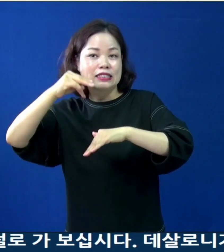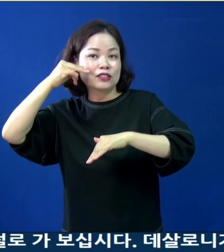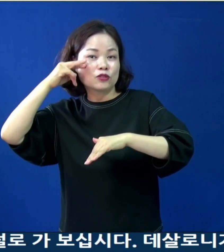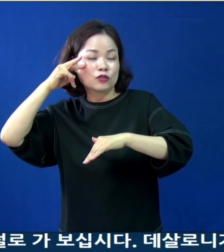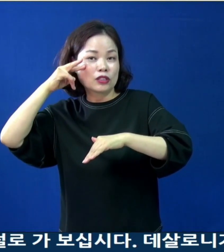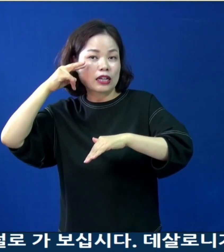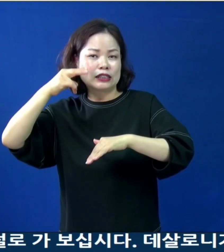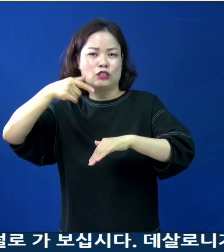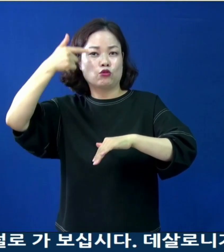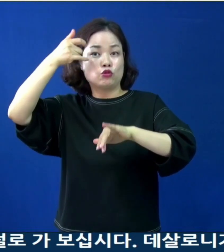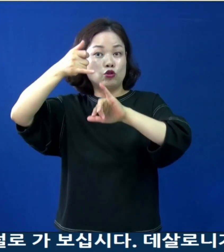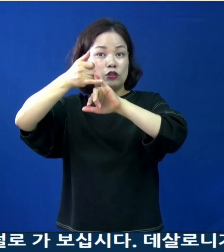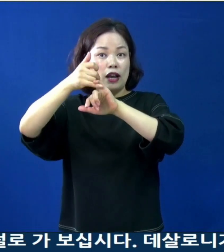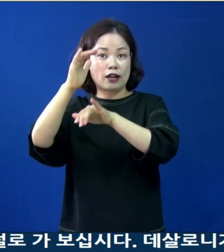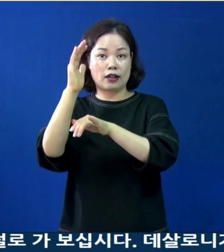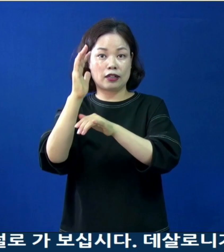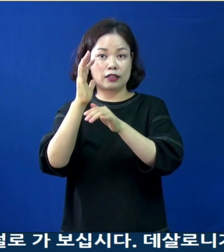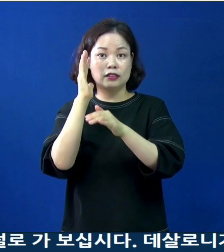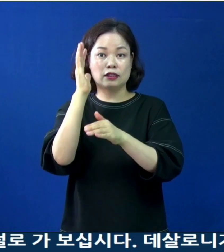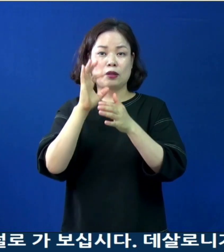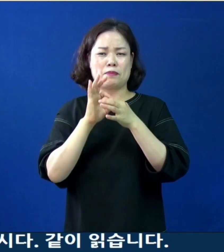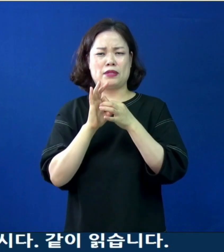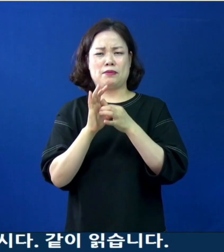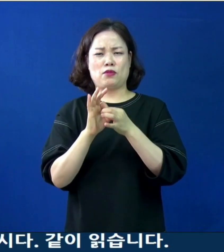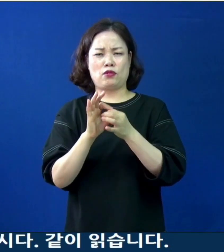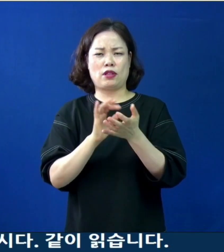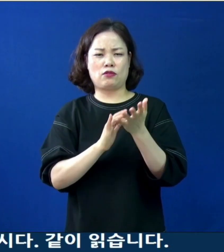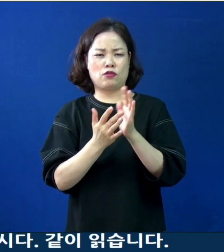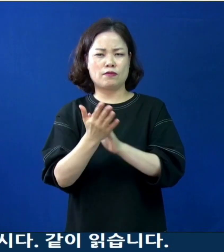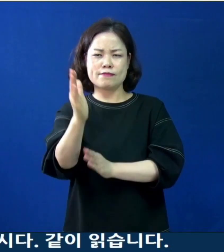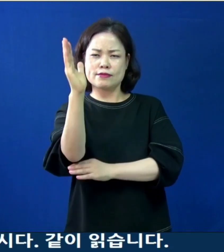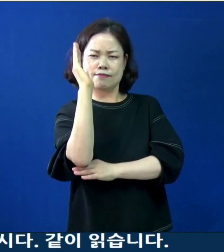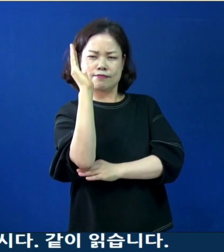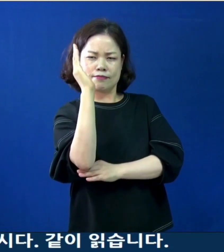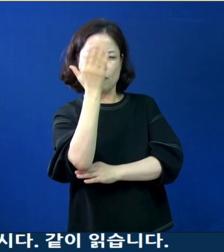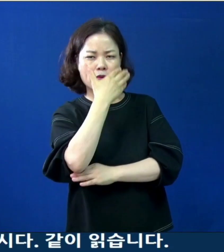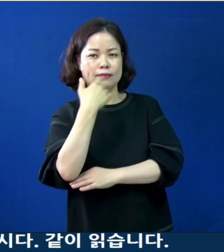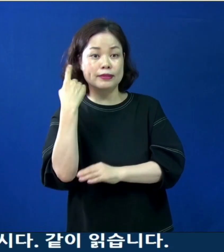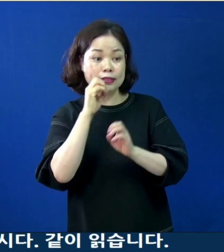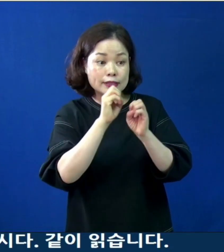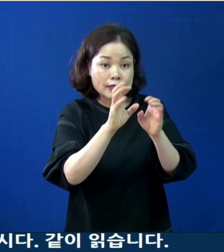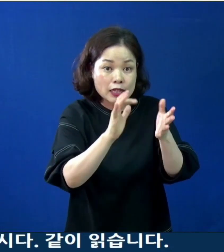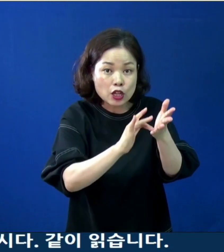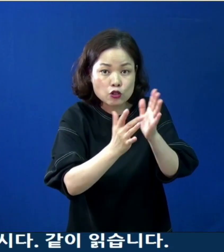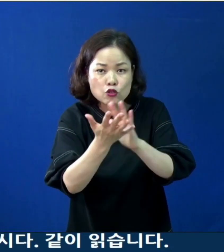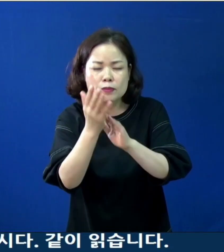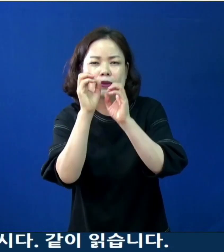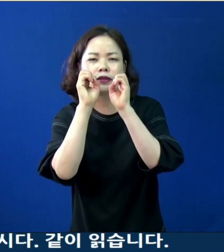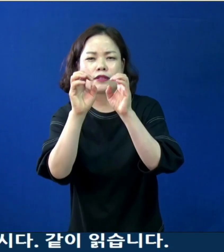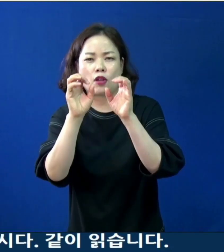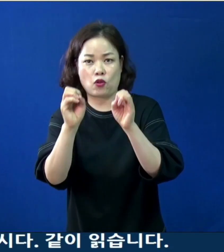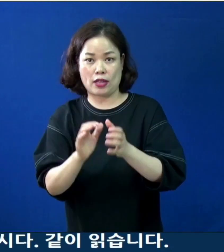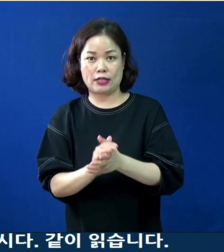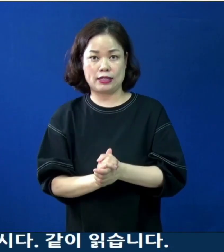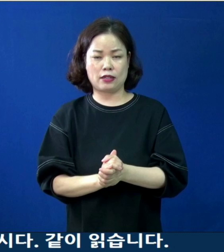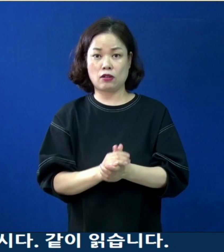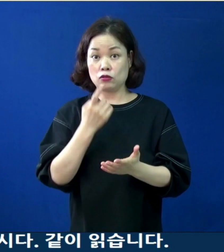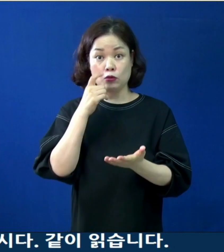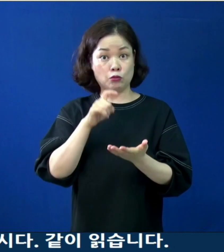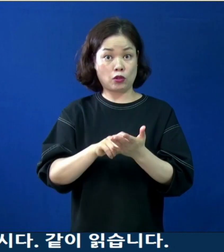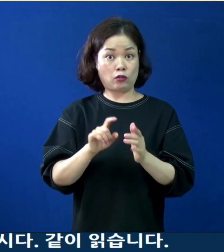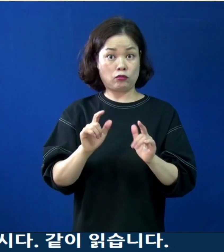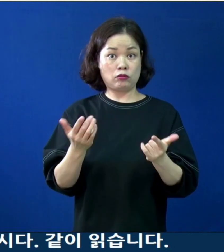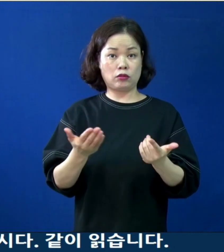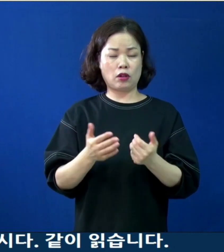성경을 통해서 예수님을 증거하는 겁니다. 구약 성경을 통해서 예수님을 증거하는 겁니다. 이게 쉽지 않은